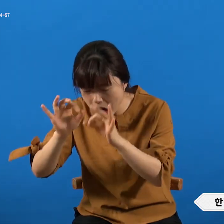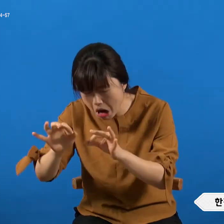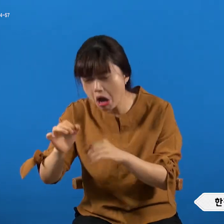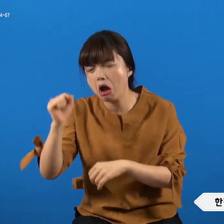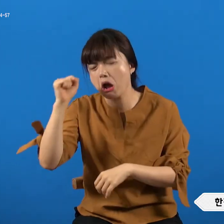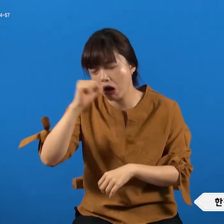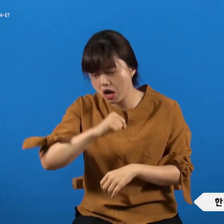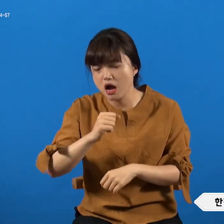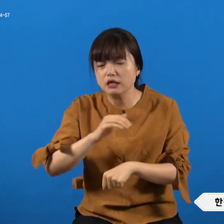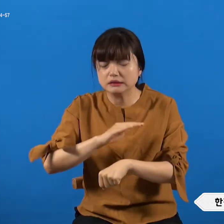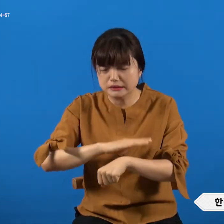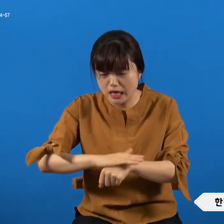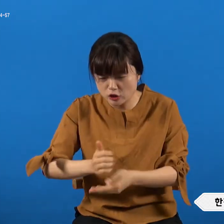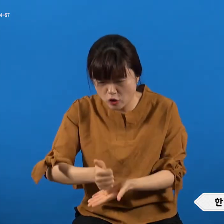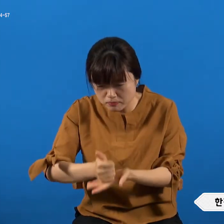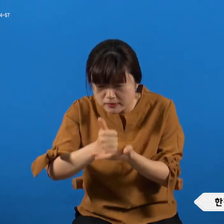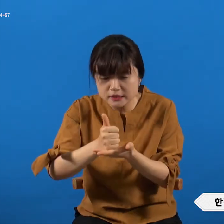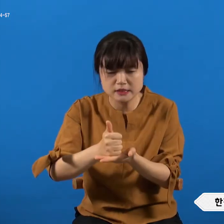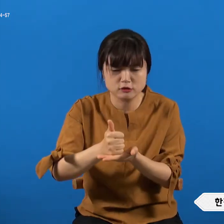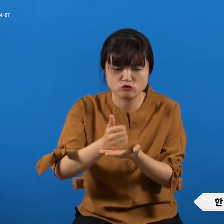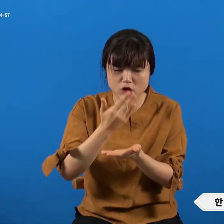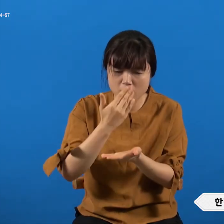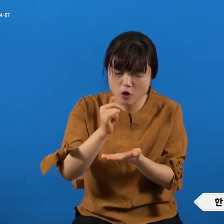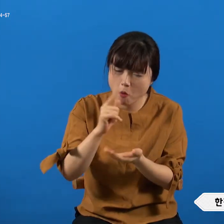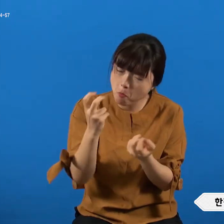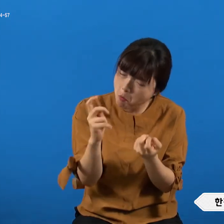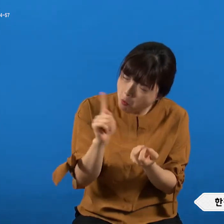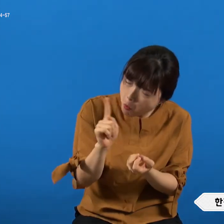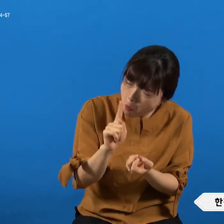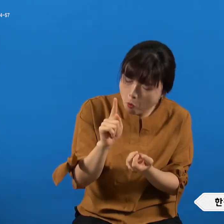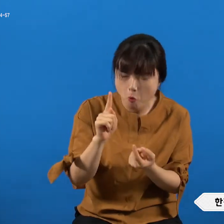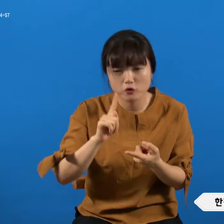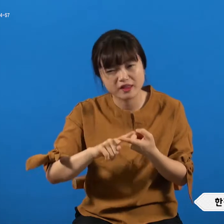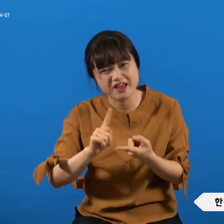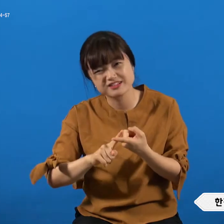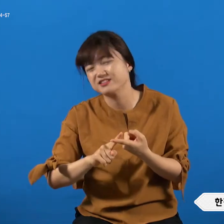잘 섬길 수 있는 이 기초 자료를 준비한 것이죠.